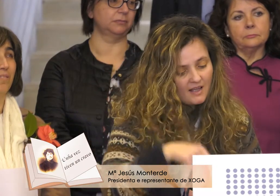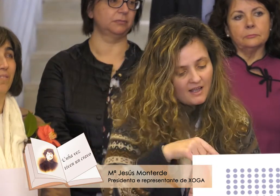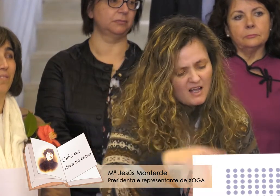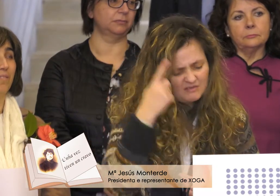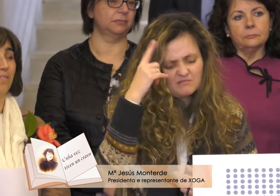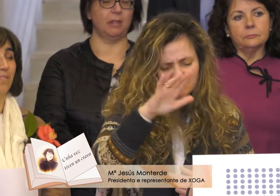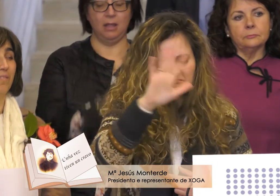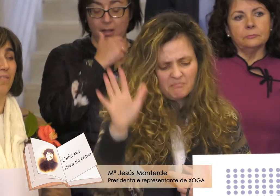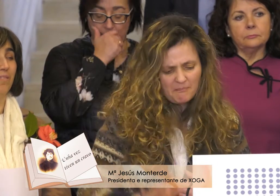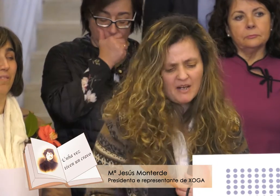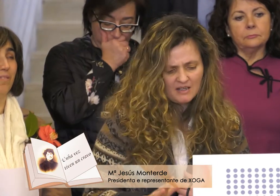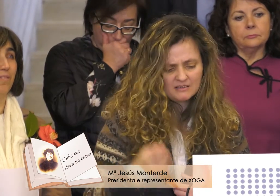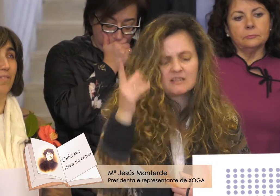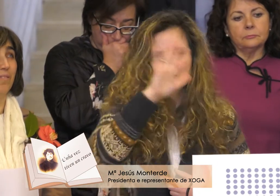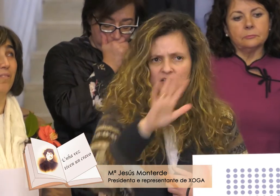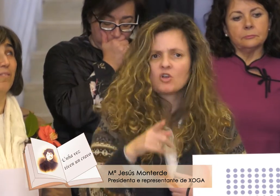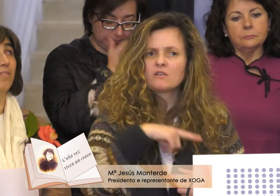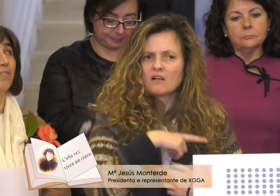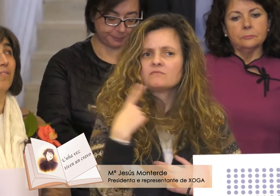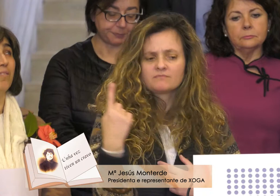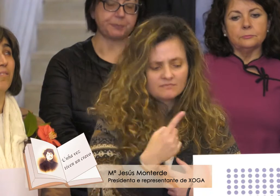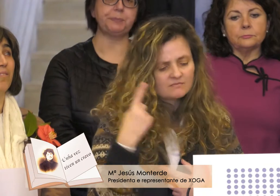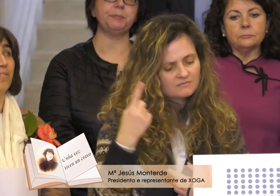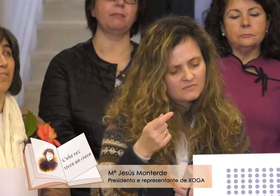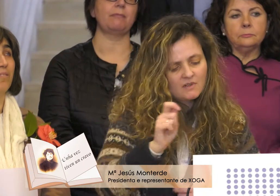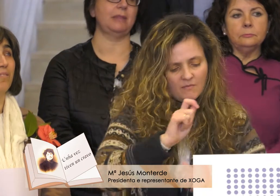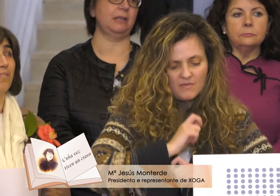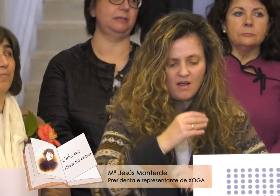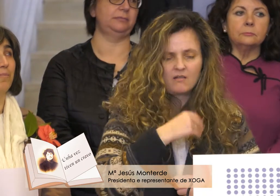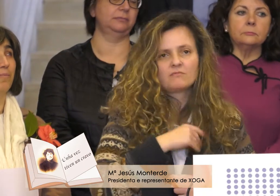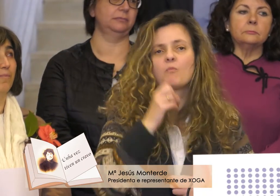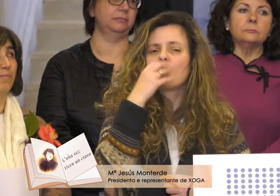E seica tiven soidades daquela pena con Dios.